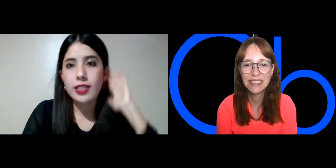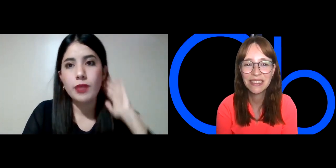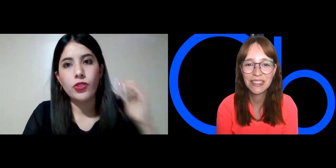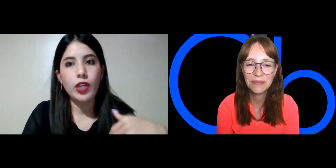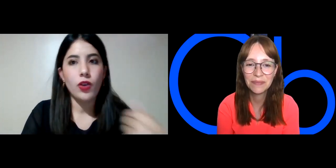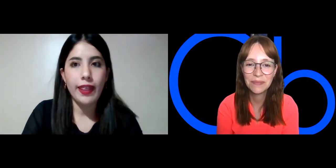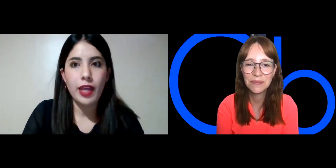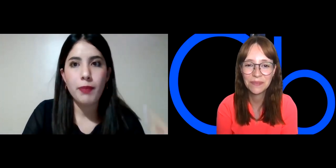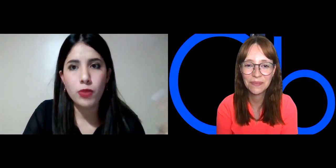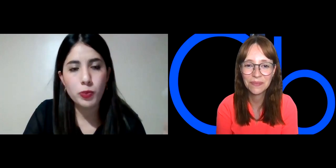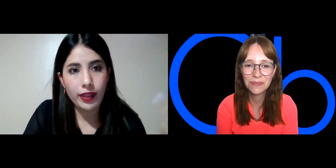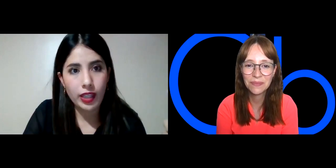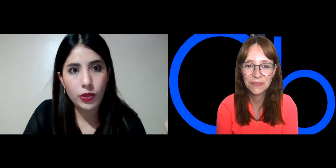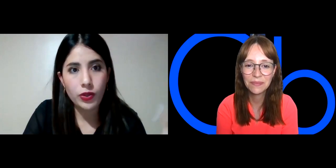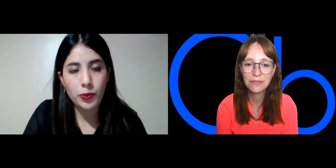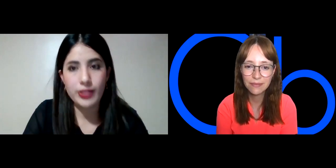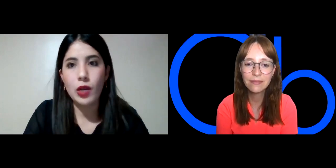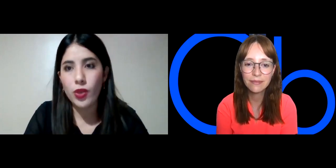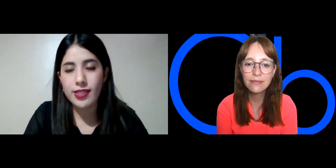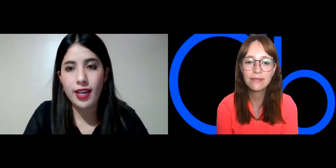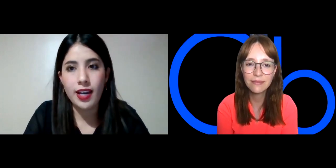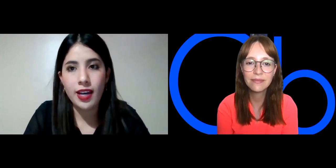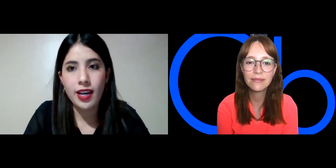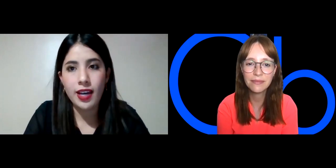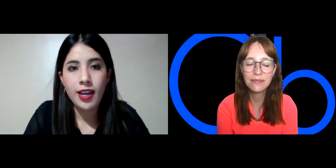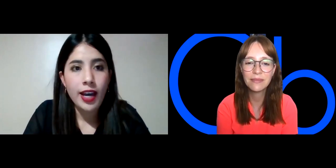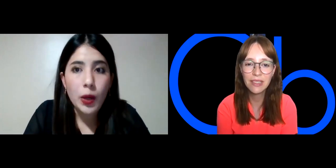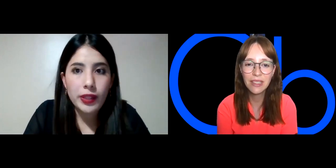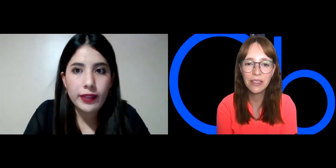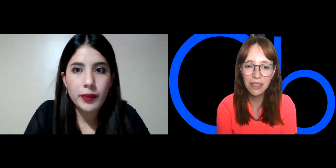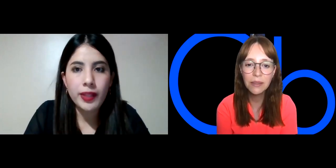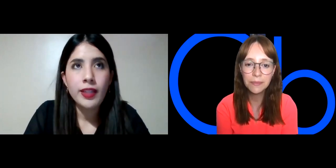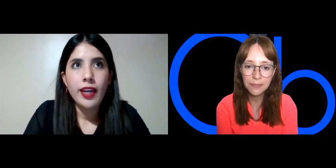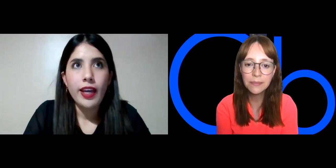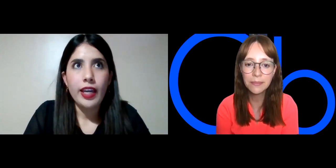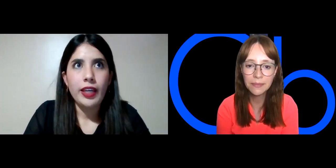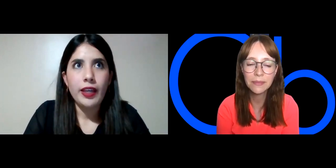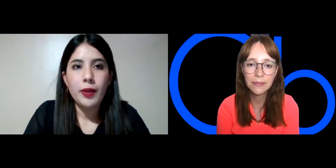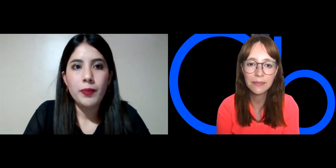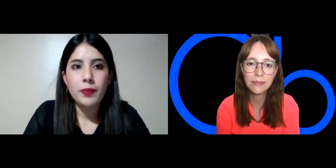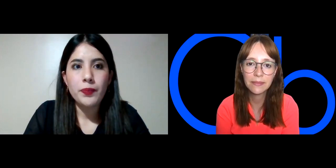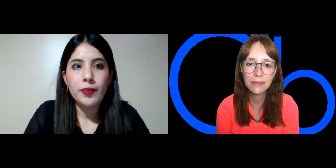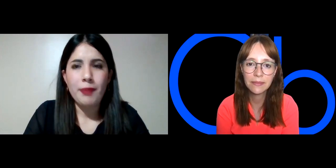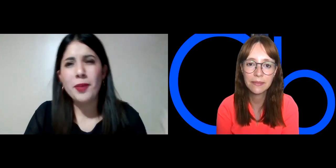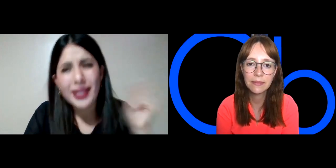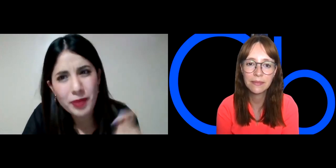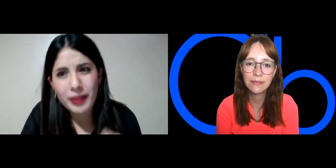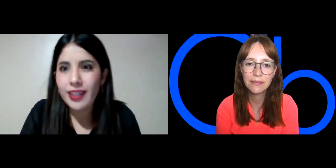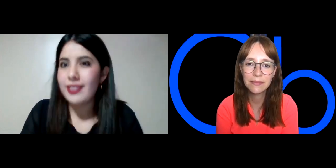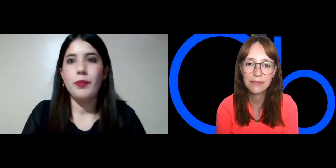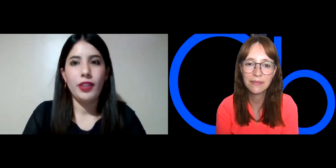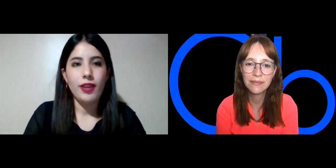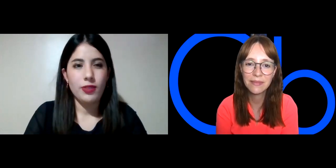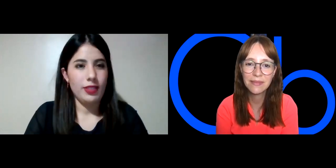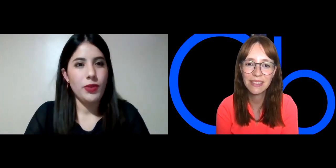que decimos, ¿no? Que con la edad vamos perdiendo pues la agudeza auditiva. A mí como que siempre me tienen que